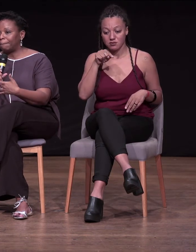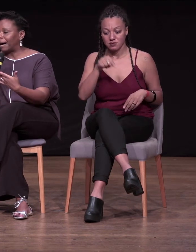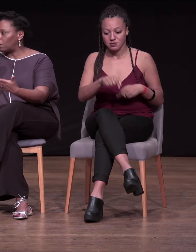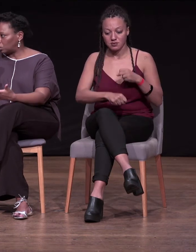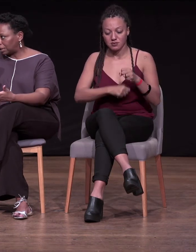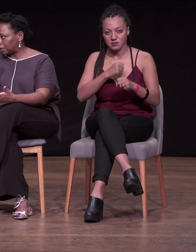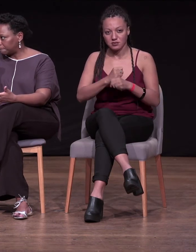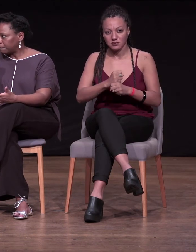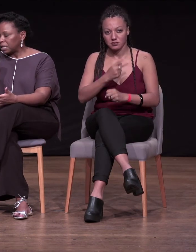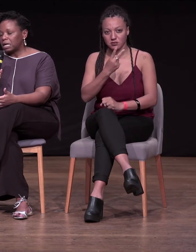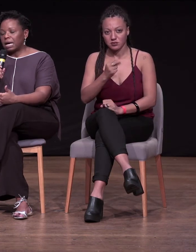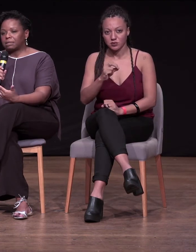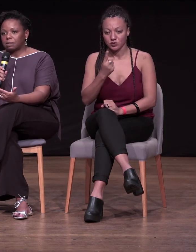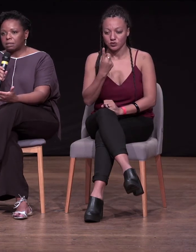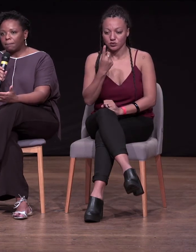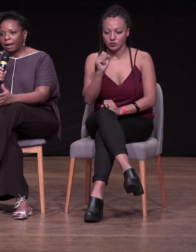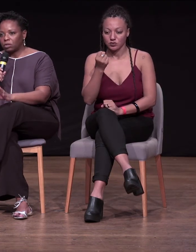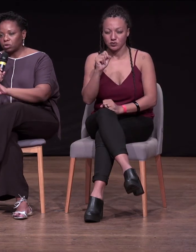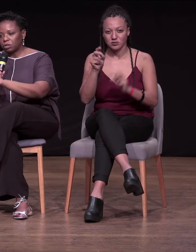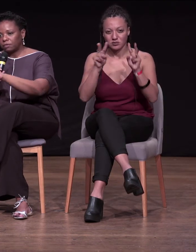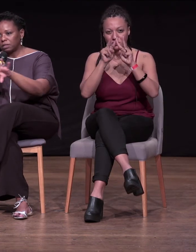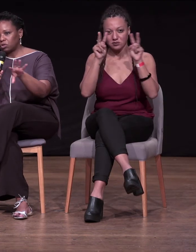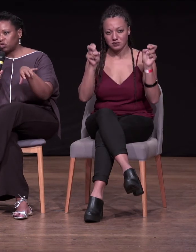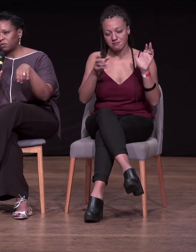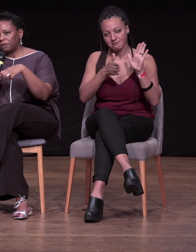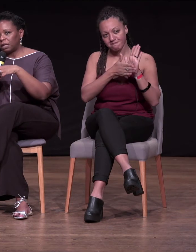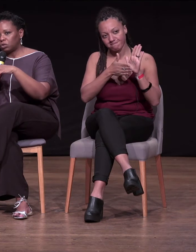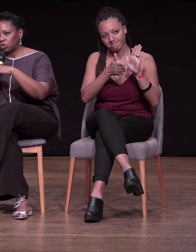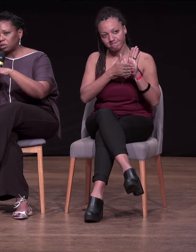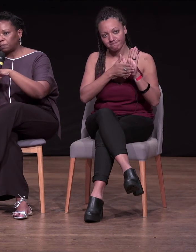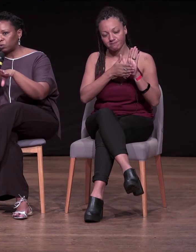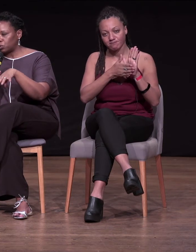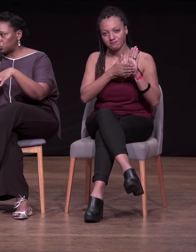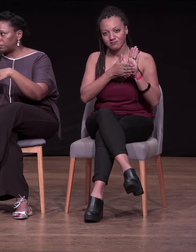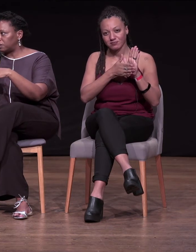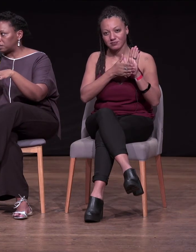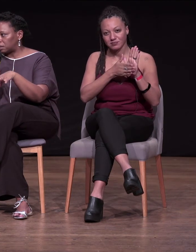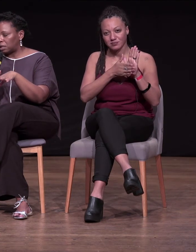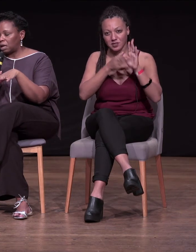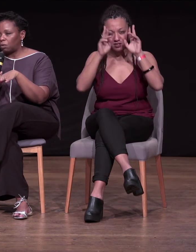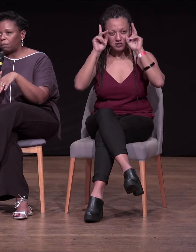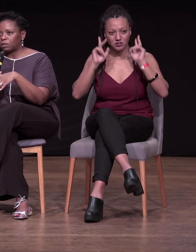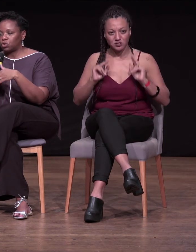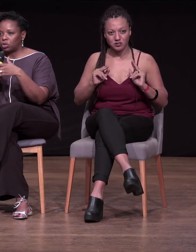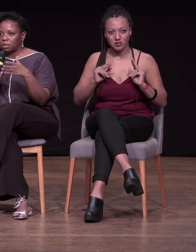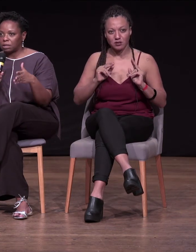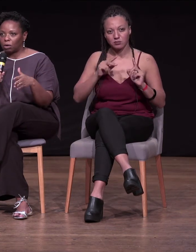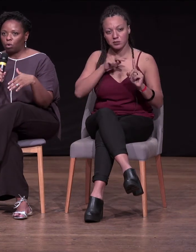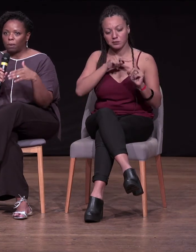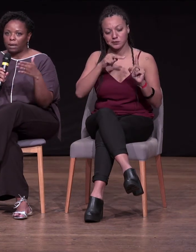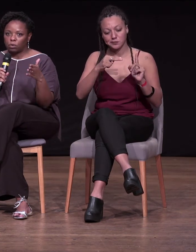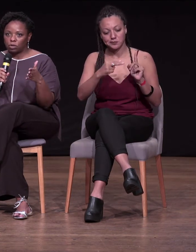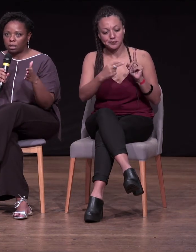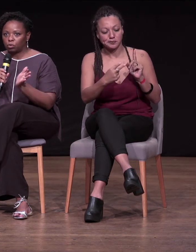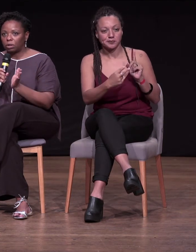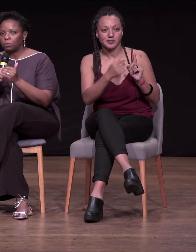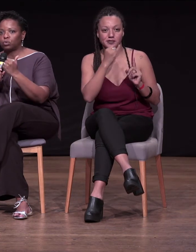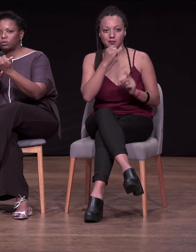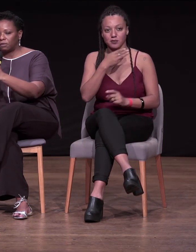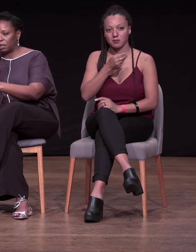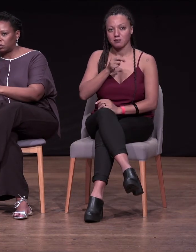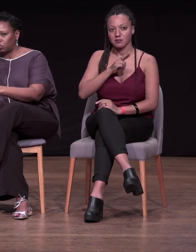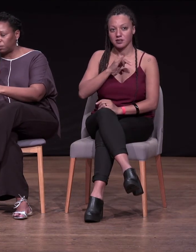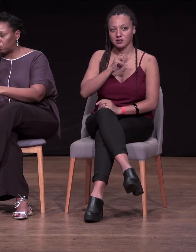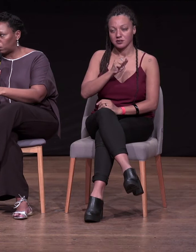colocar em pauta estas temáticas vistas de diferentes pontos de vista, né? Uma artista como a Maria Auxiliadora é